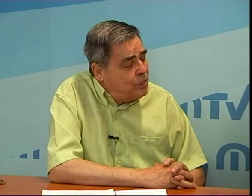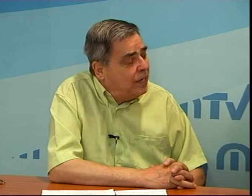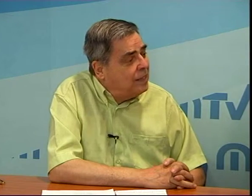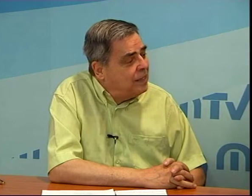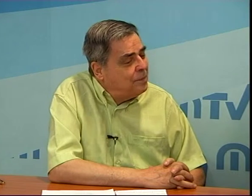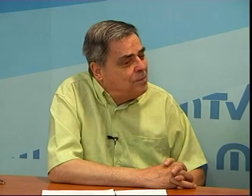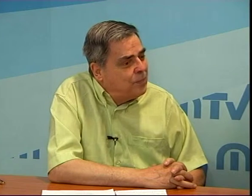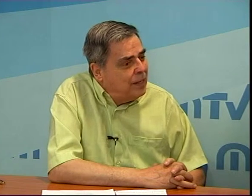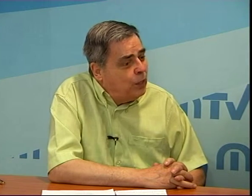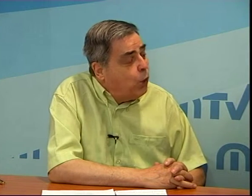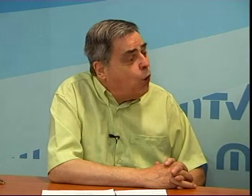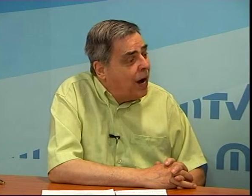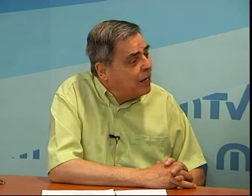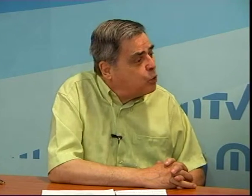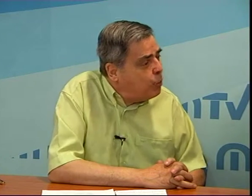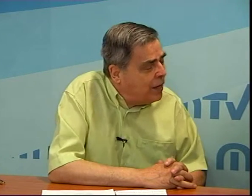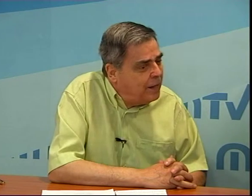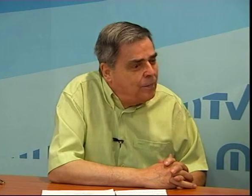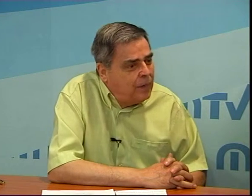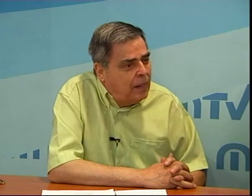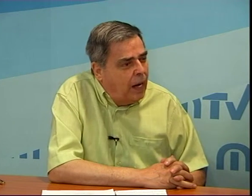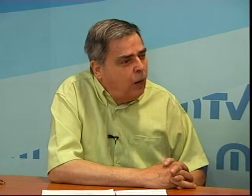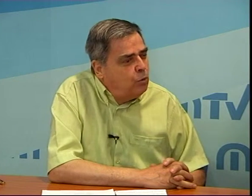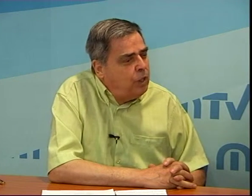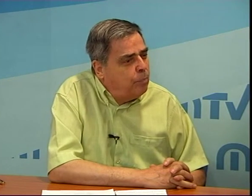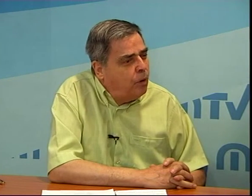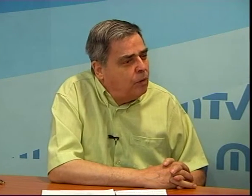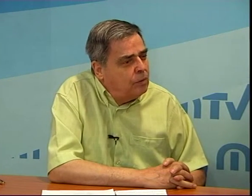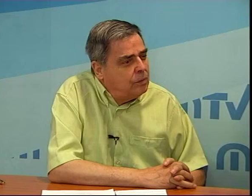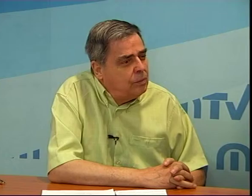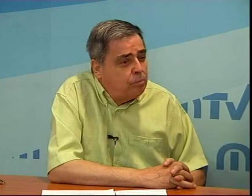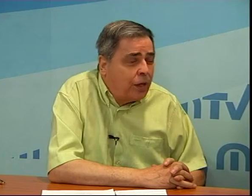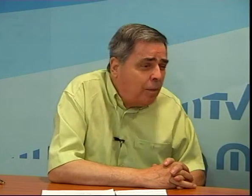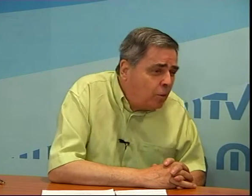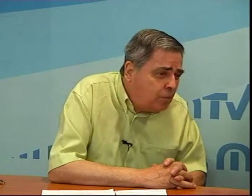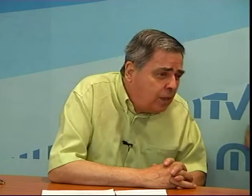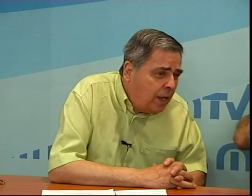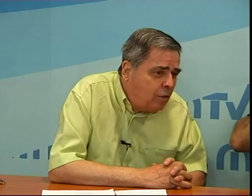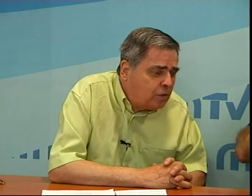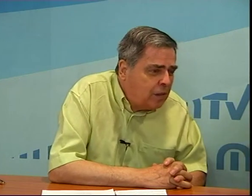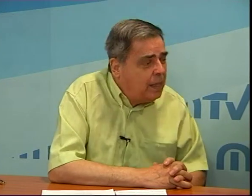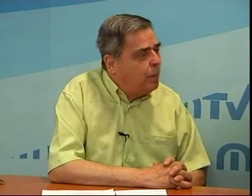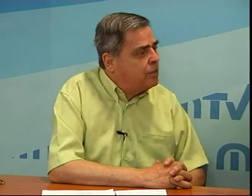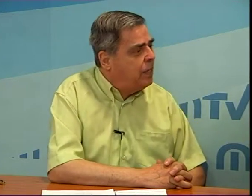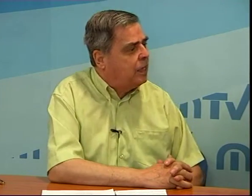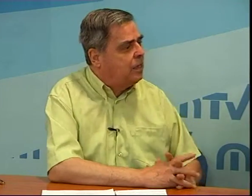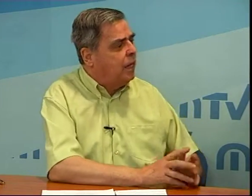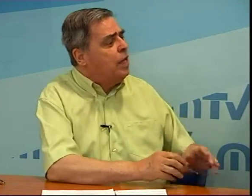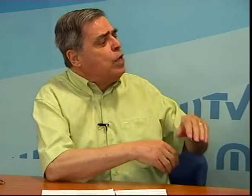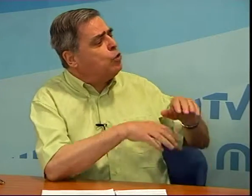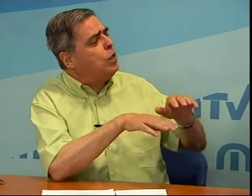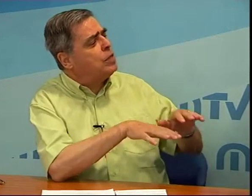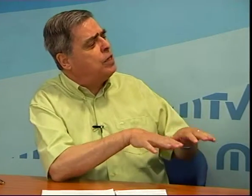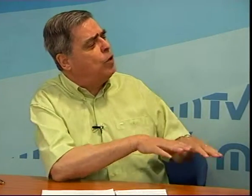Ángel, mucha gente no asume algún tipo, por ejemplo, diríamos, de discapacidad que